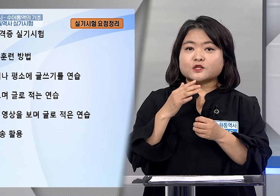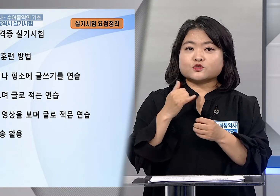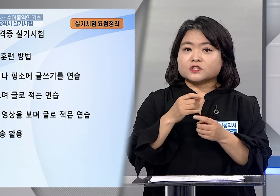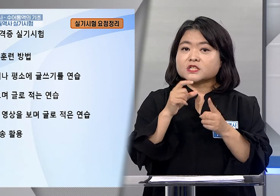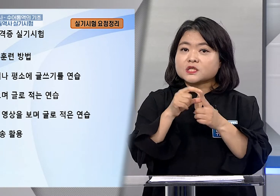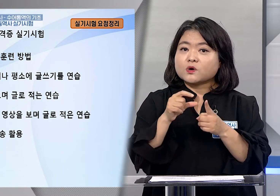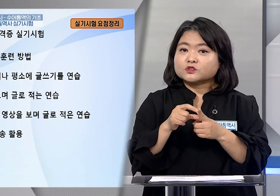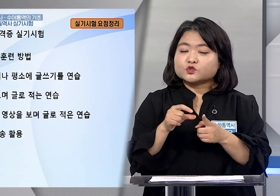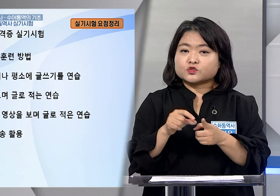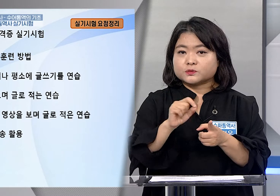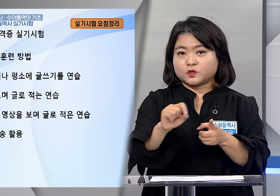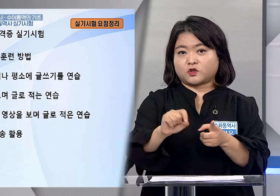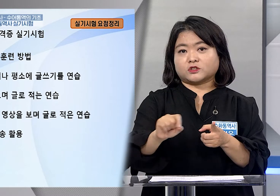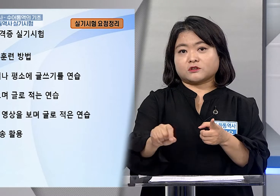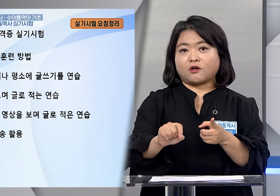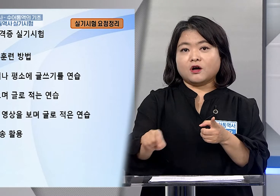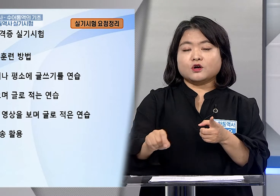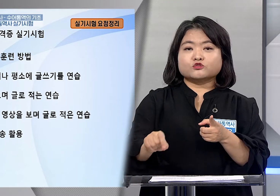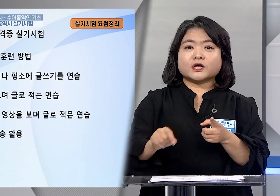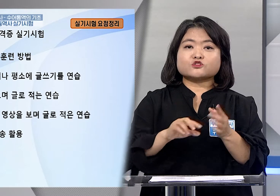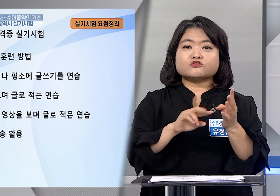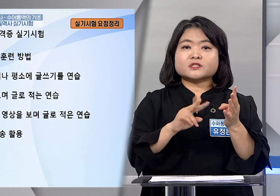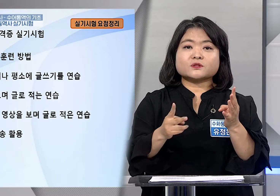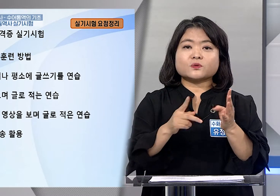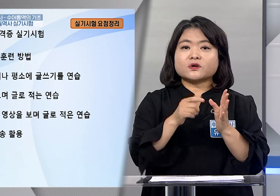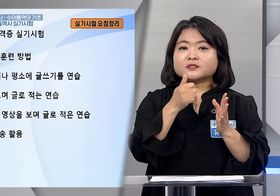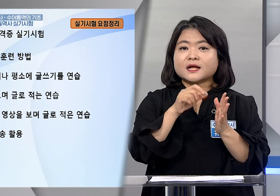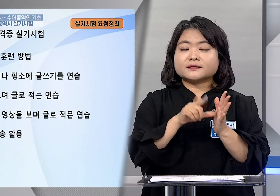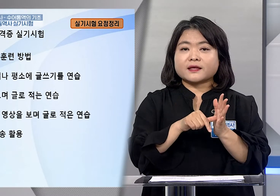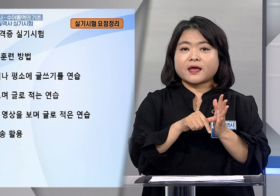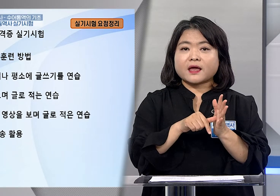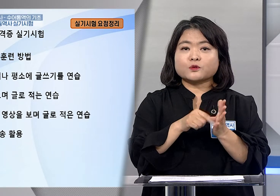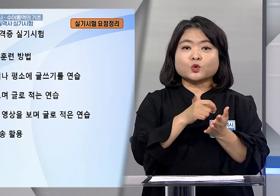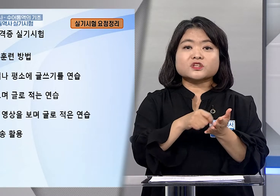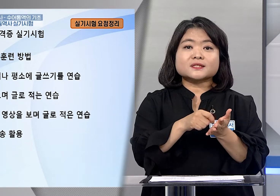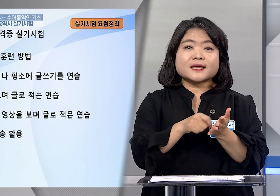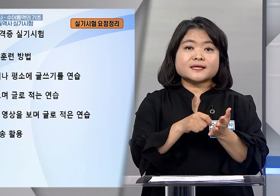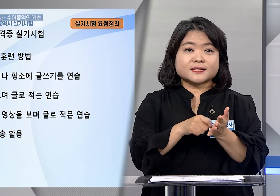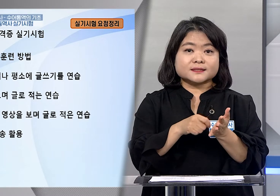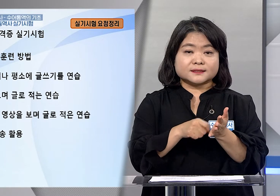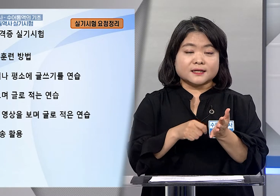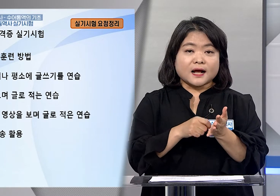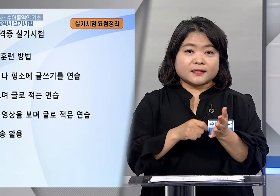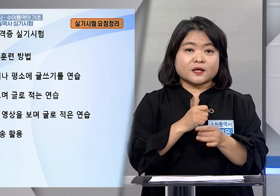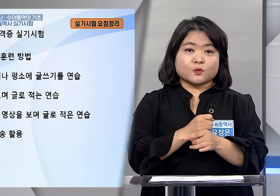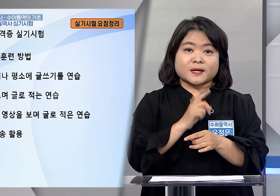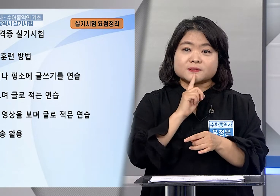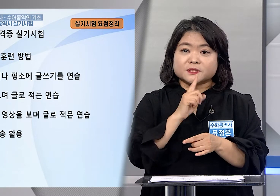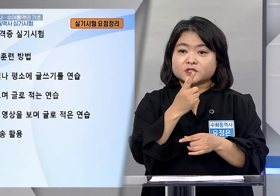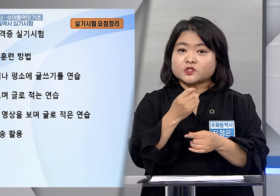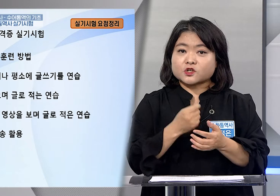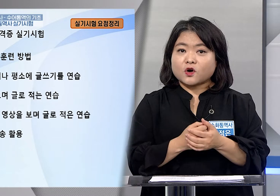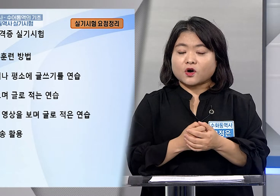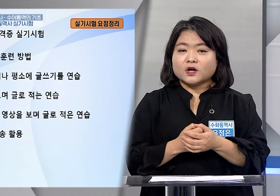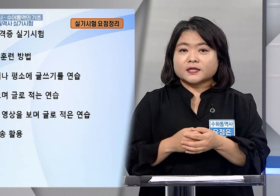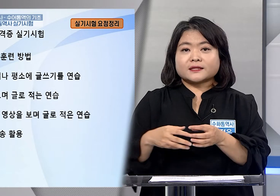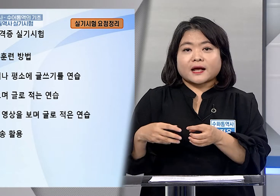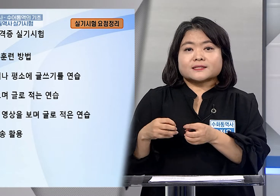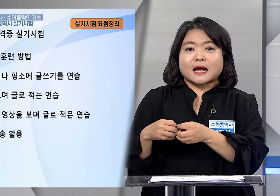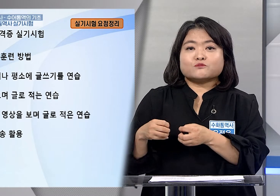수 있는 키워드 중심으로 적는 거. 우리가 순차 통역을 할 때 노트 테이킹을 한다고 말씀을 드렸죠. 내가